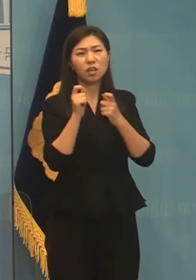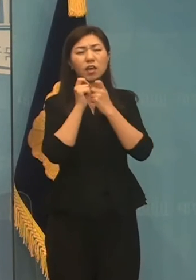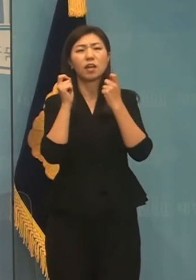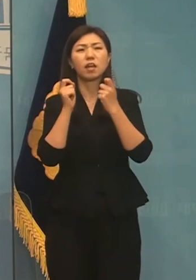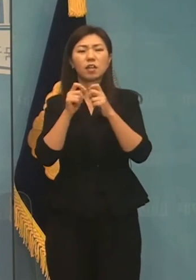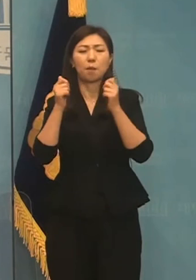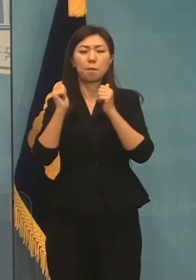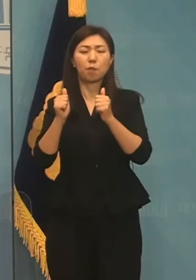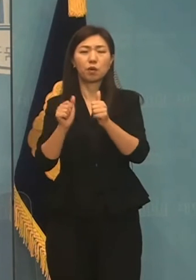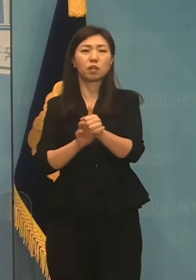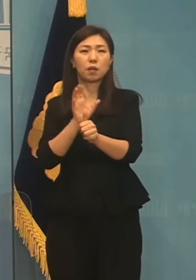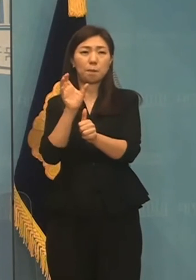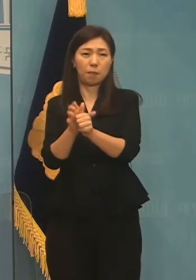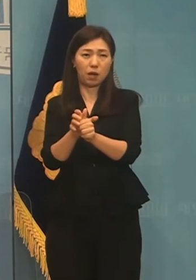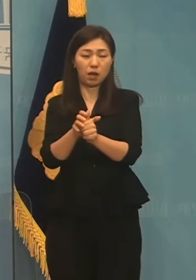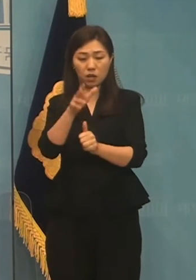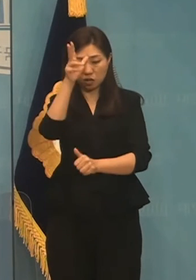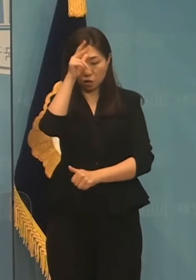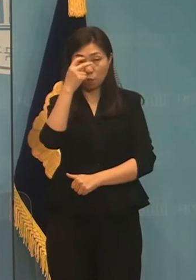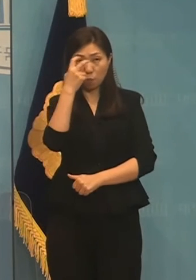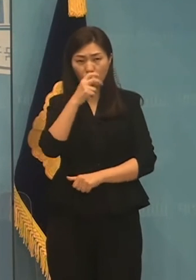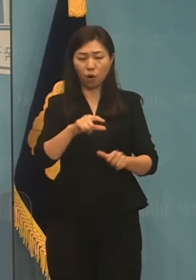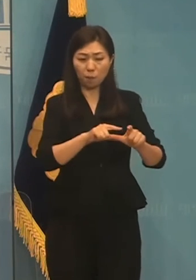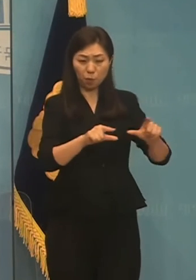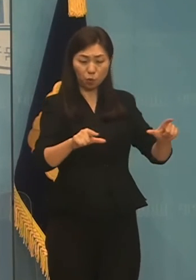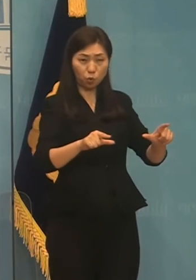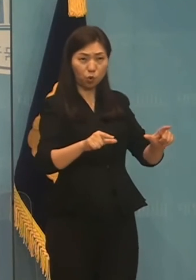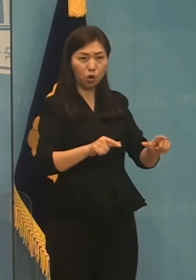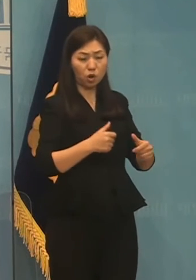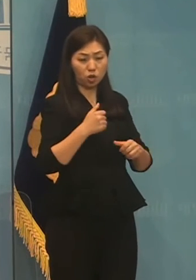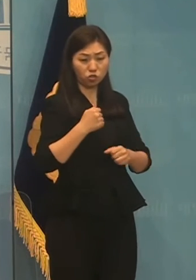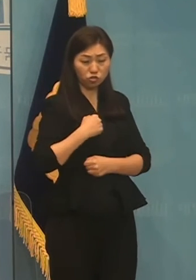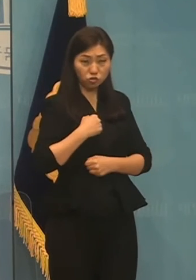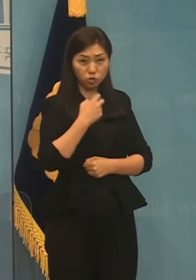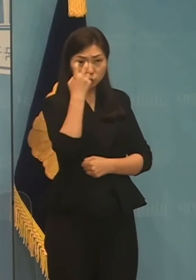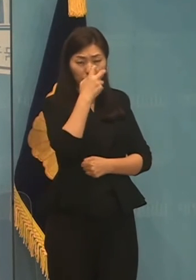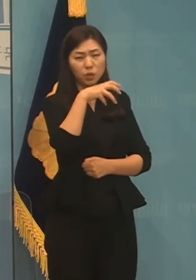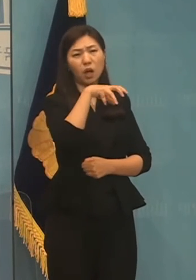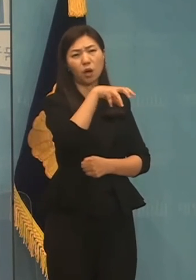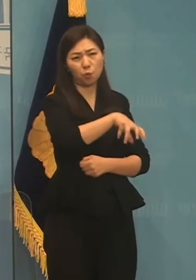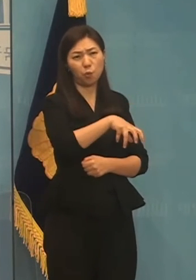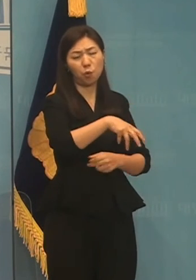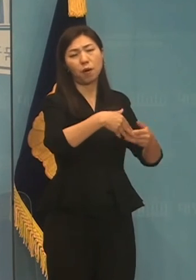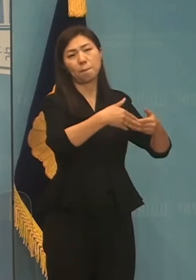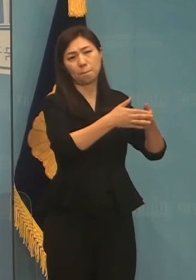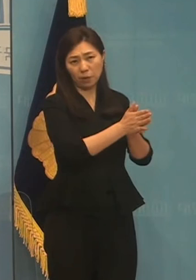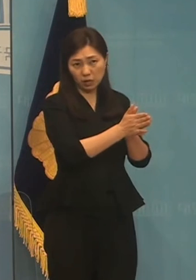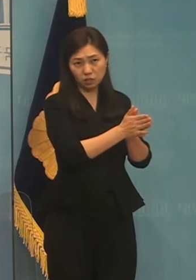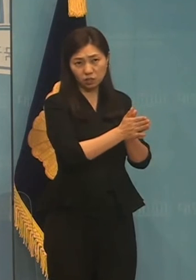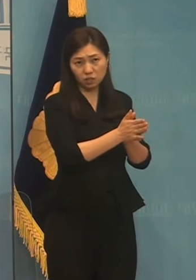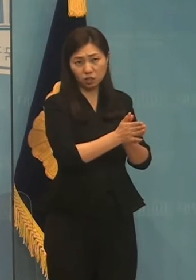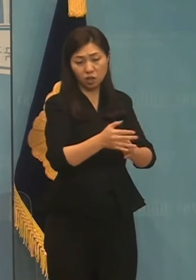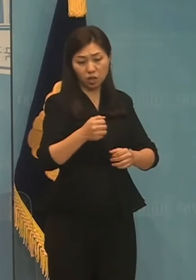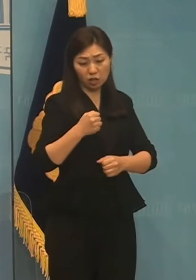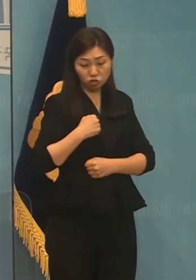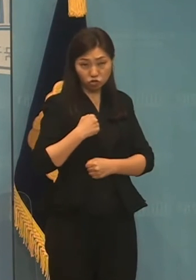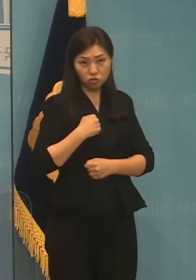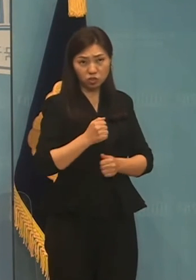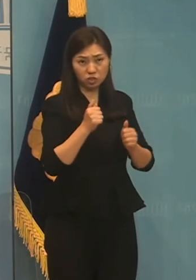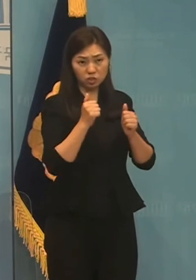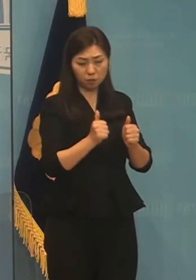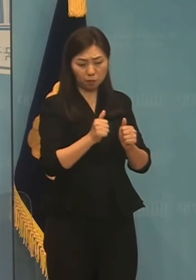평지 은사와 군 수사기관 폐지 즌 은 사법제도 계획도 4 의